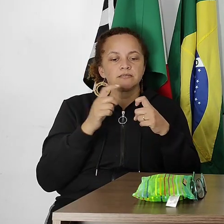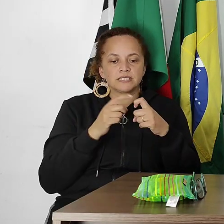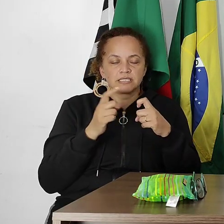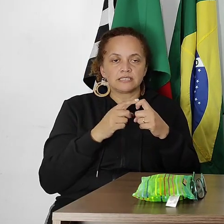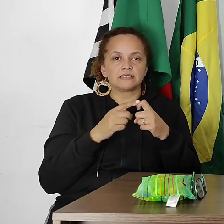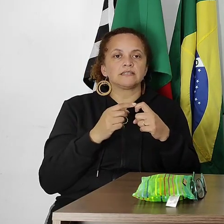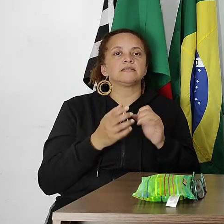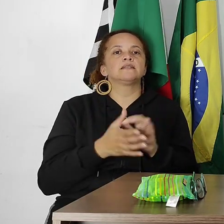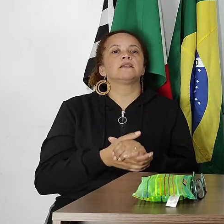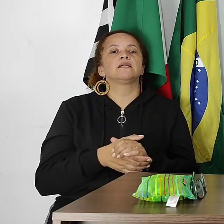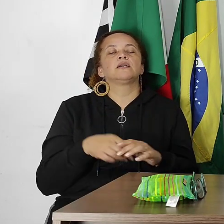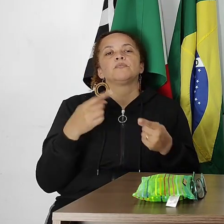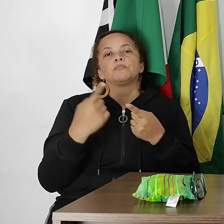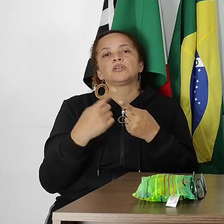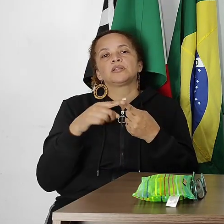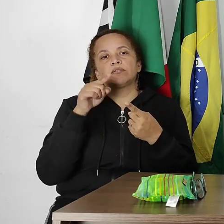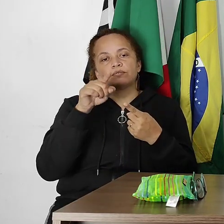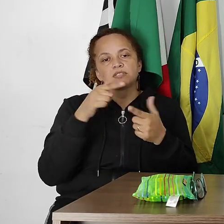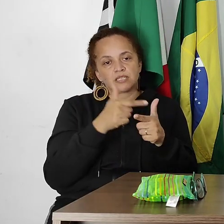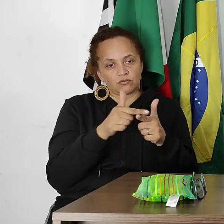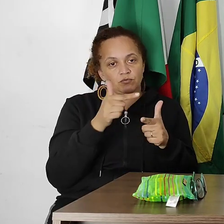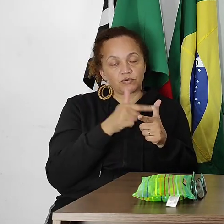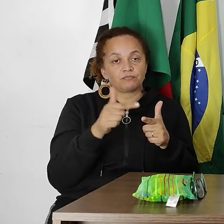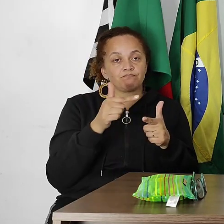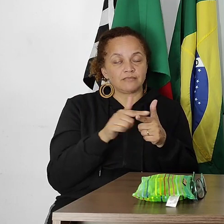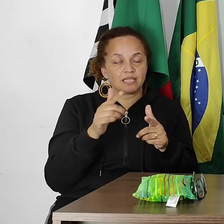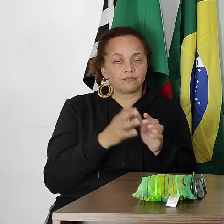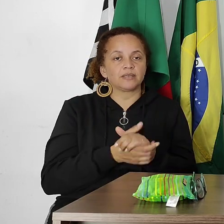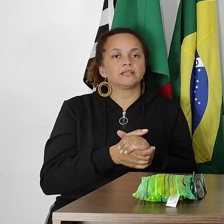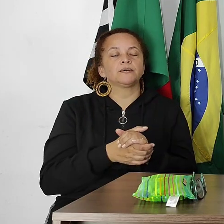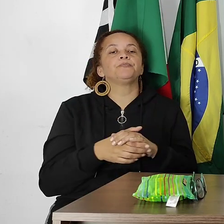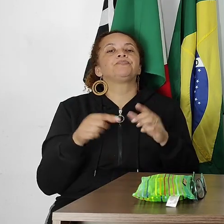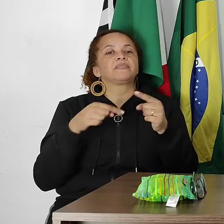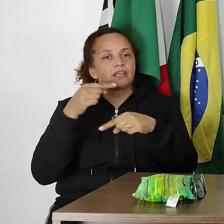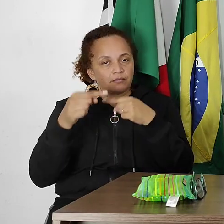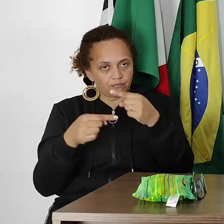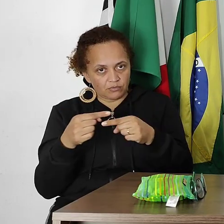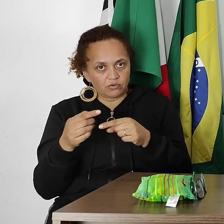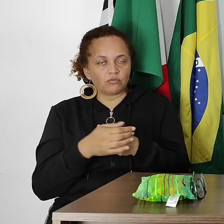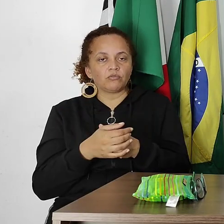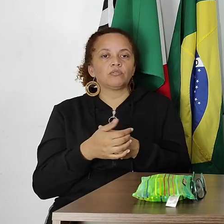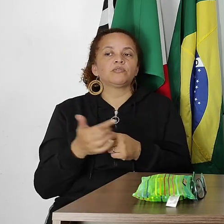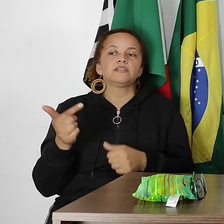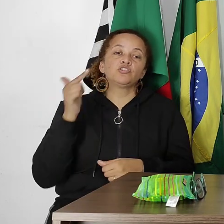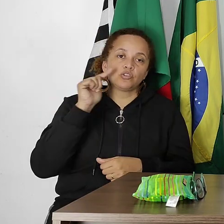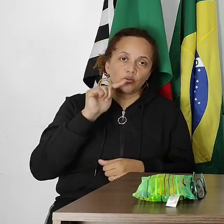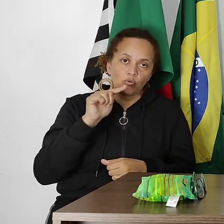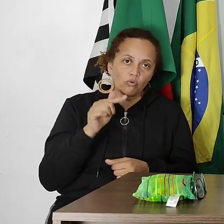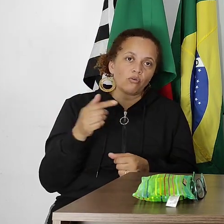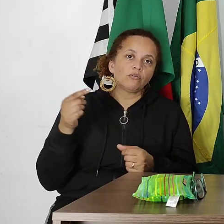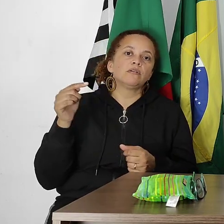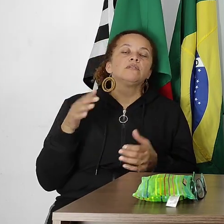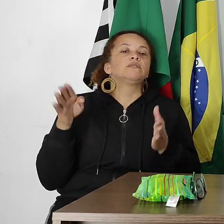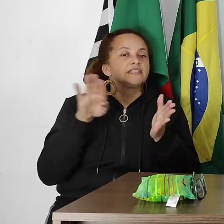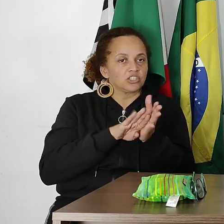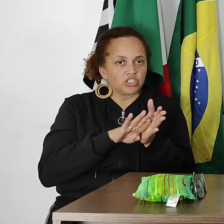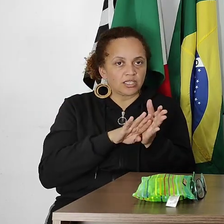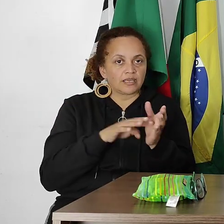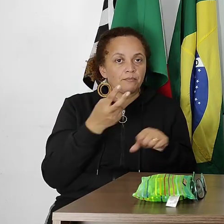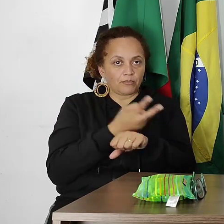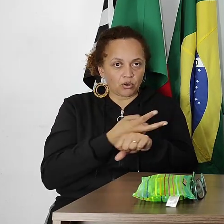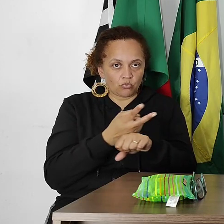10 dias, porque você está com um problema pessoal, e depois você volta, a gente vê o que eu posso fazer mais por